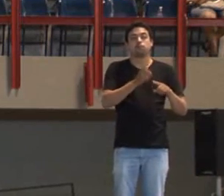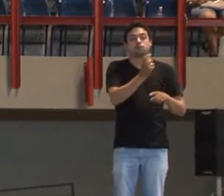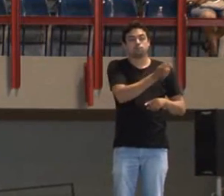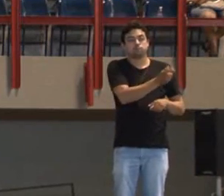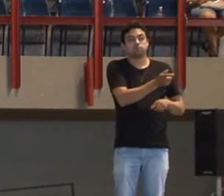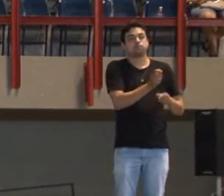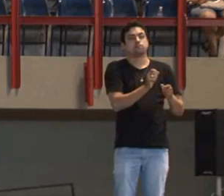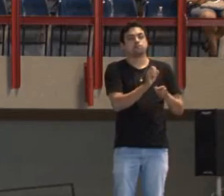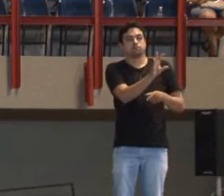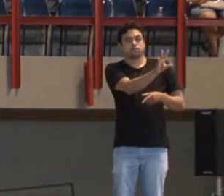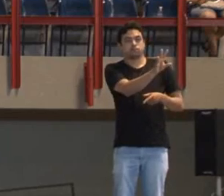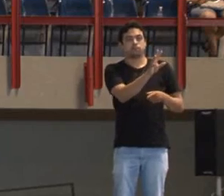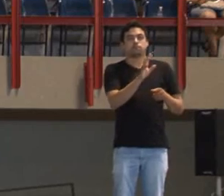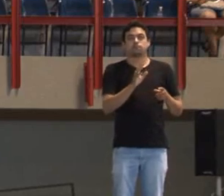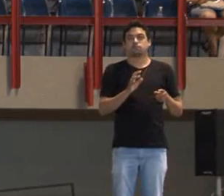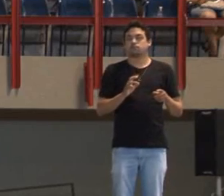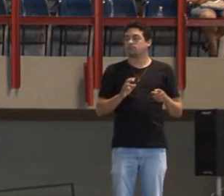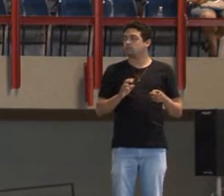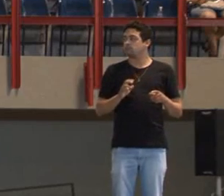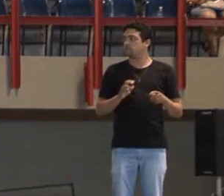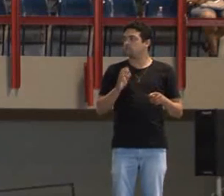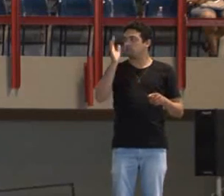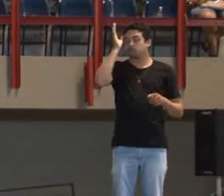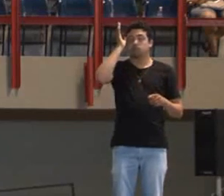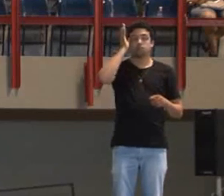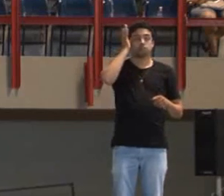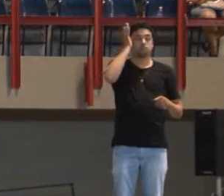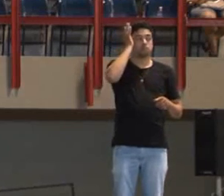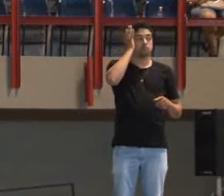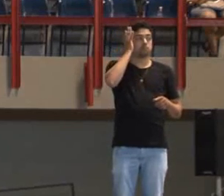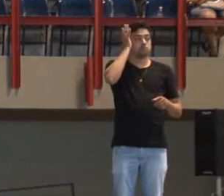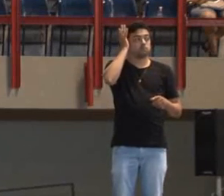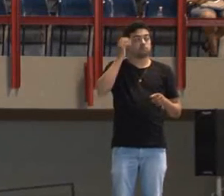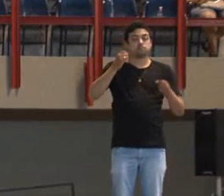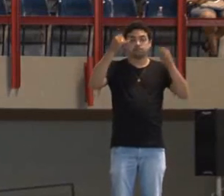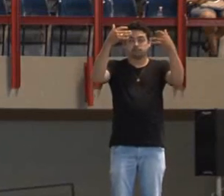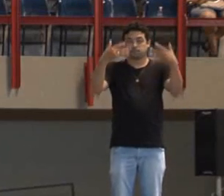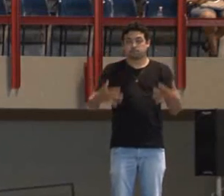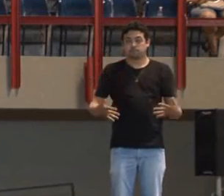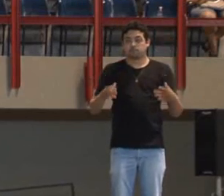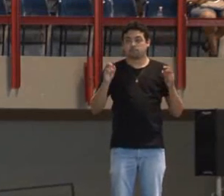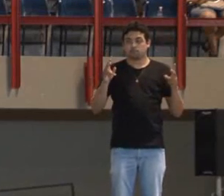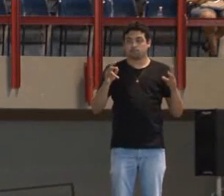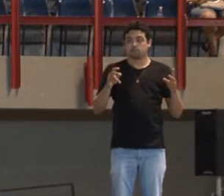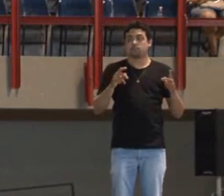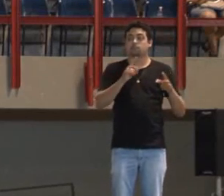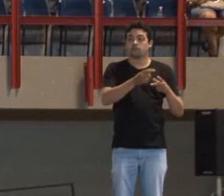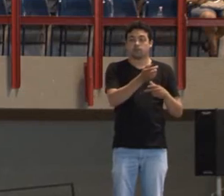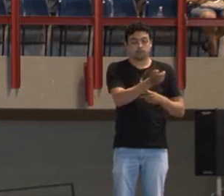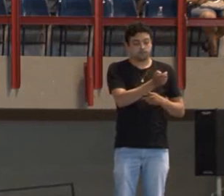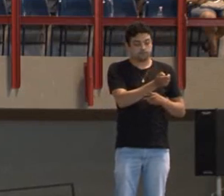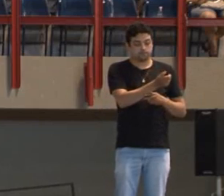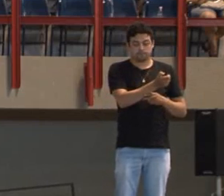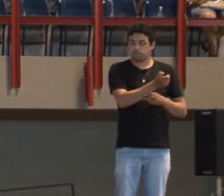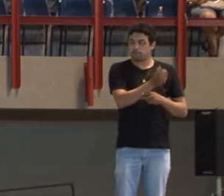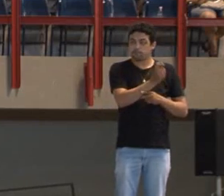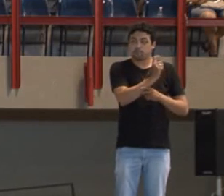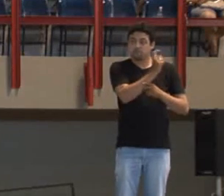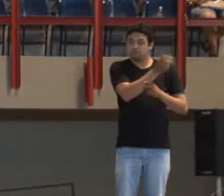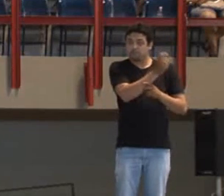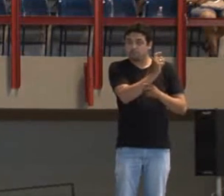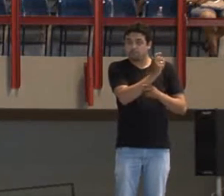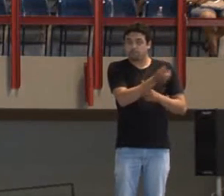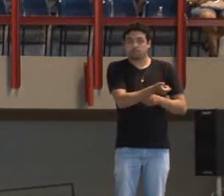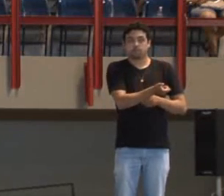a lanterna. Aí a lanterna acende. Presta atenção no que eu estou te falando. Você pega a lanterna, mexe